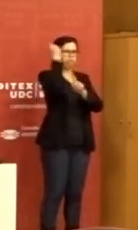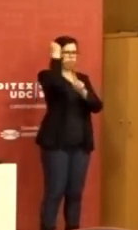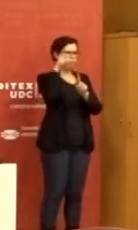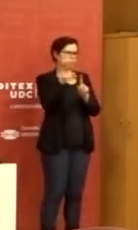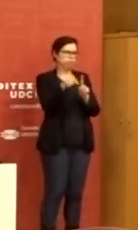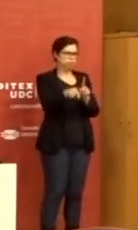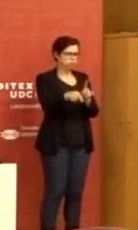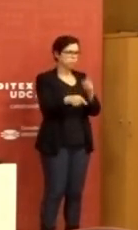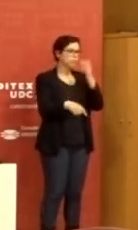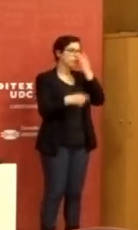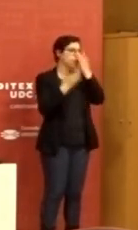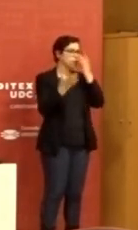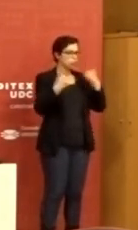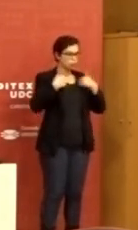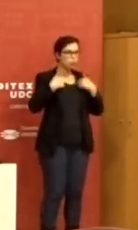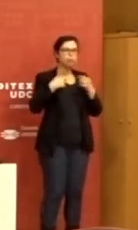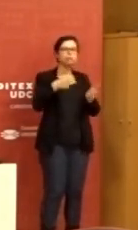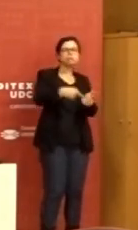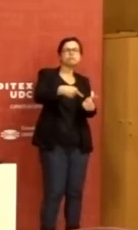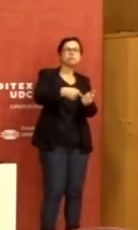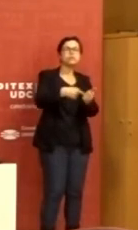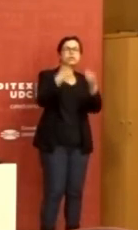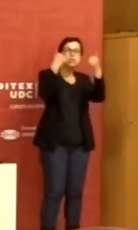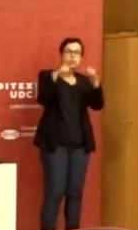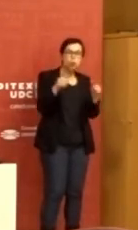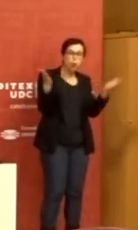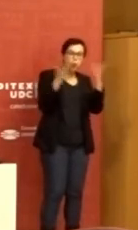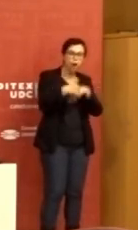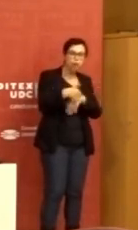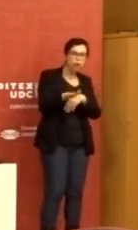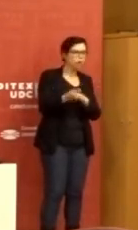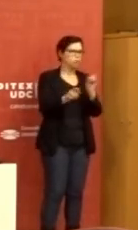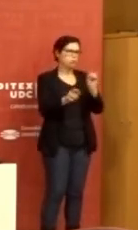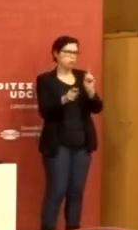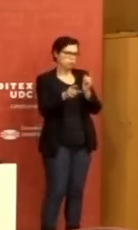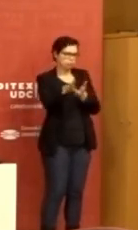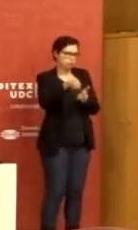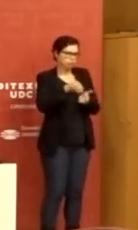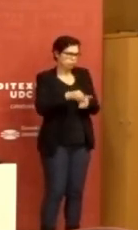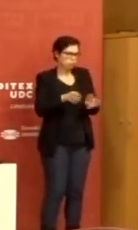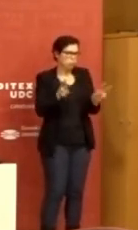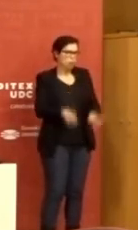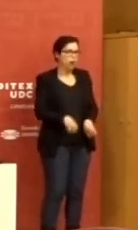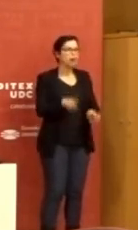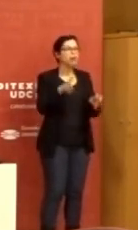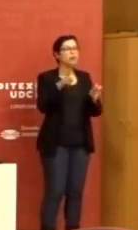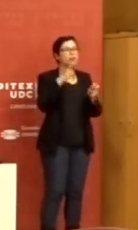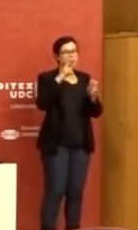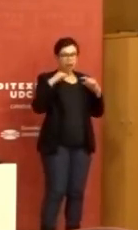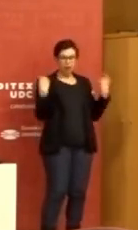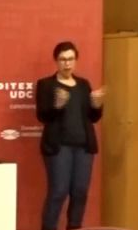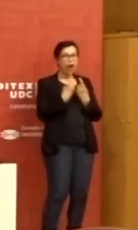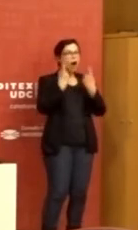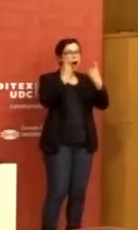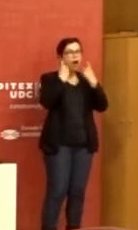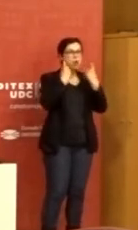bueno, pues nosotros no lo exigimos, y entre nuestros alumnos yo creo que son pocos los que tienen el grado, hay alguno que